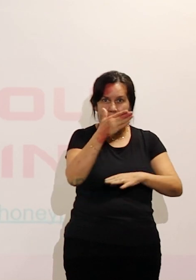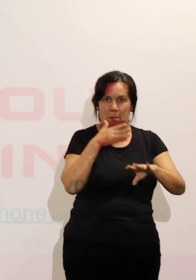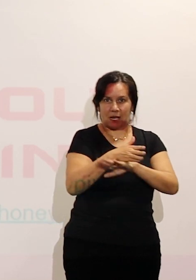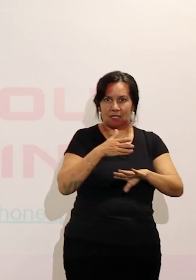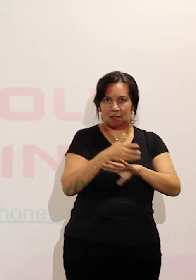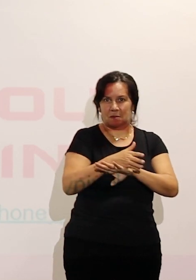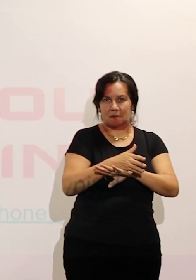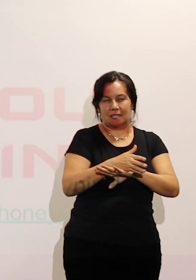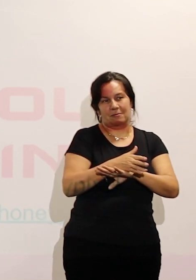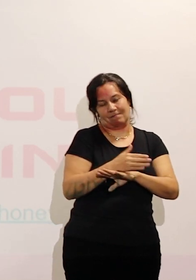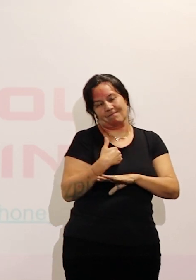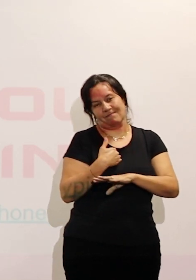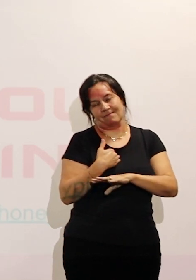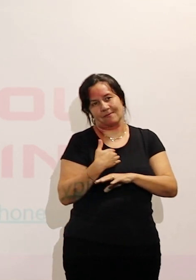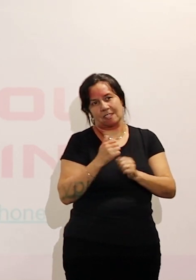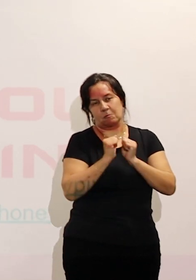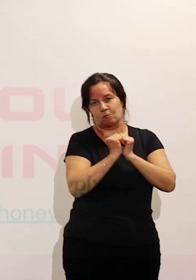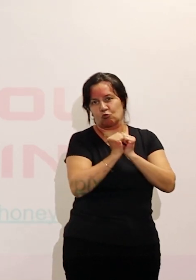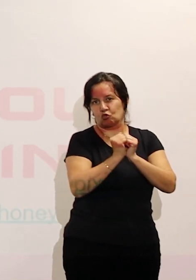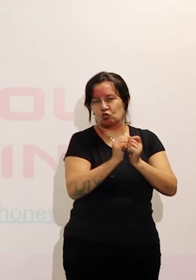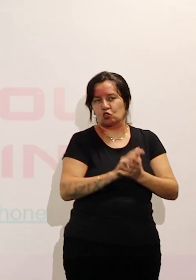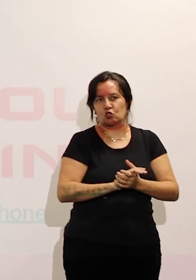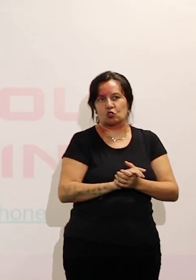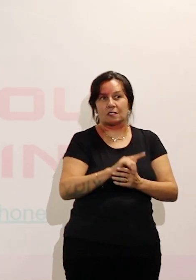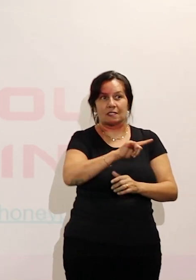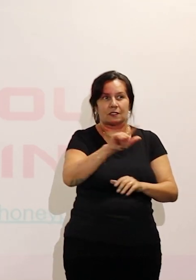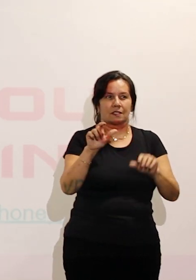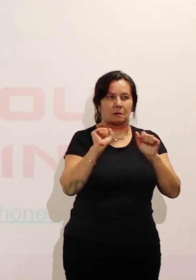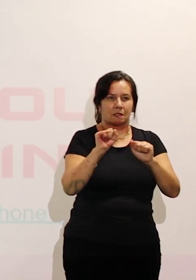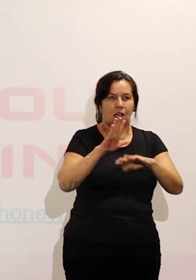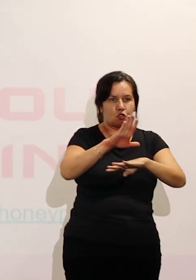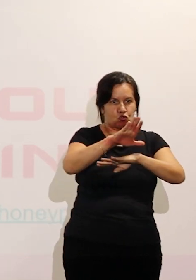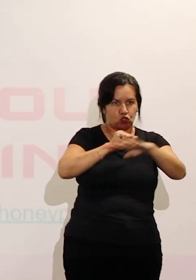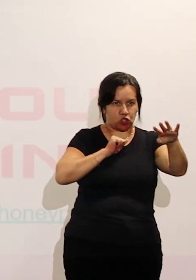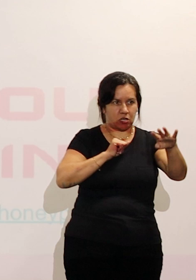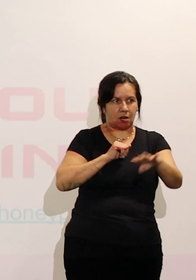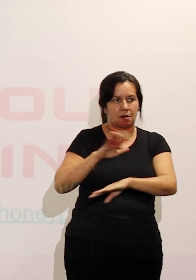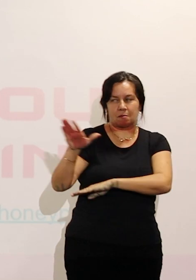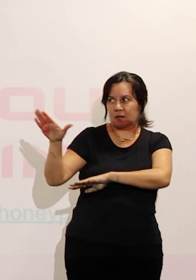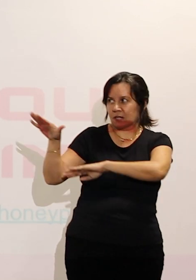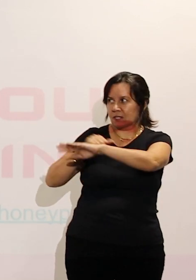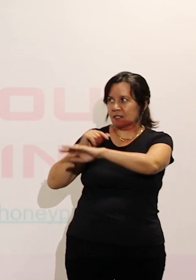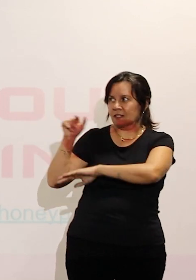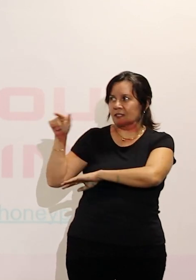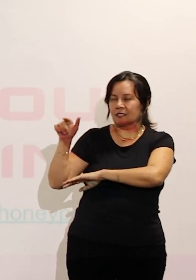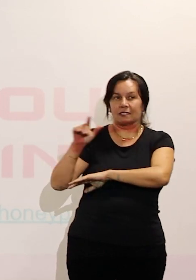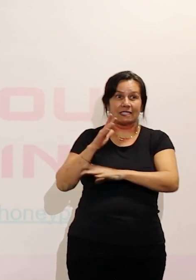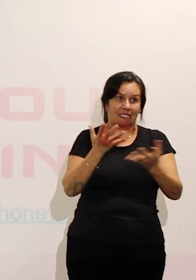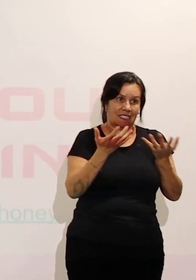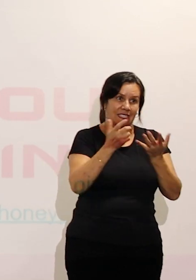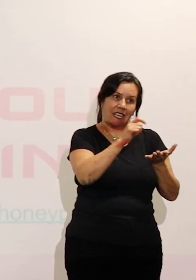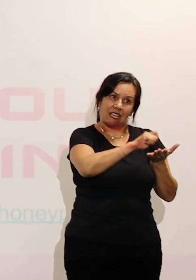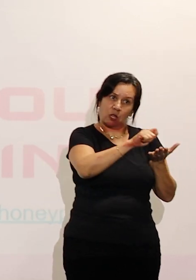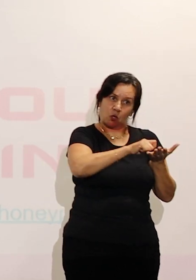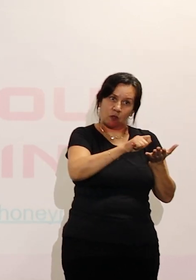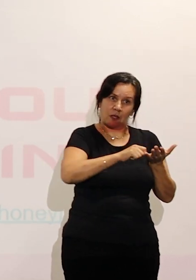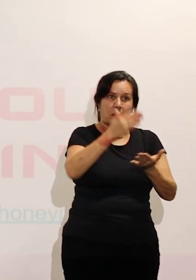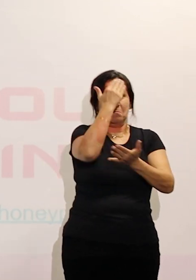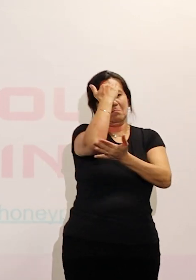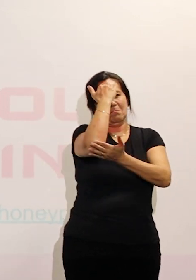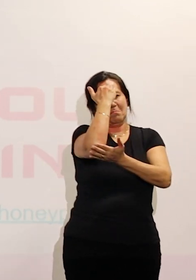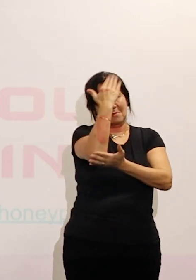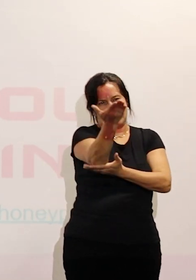comigo. Estamos aí. Qualquer coisa, é só chamar. Como eu falei, os meus links estão aí, quem quiser anotar. E muito